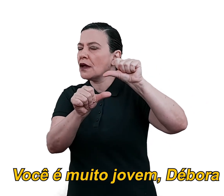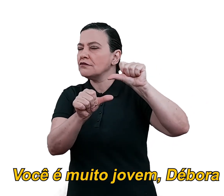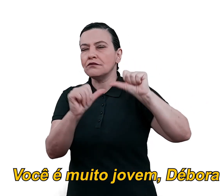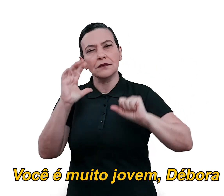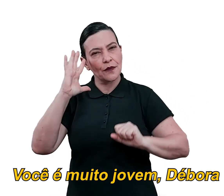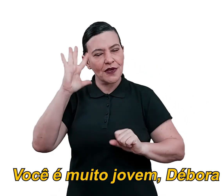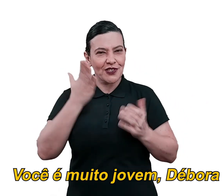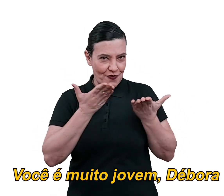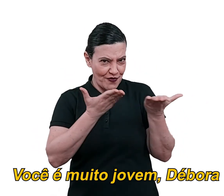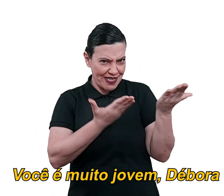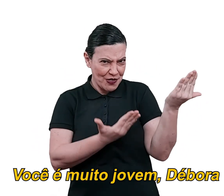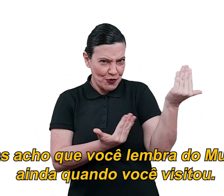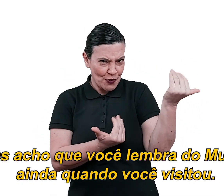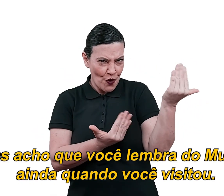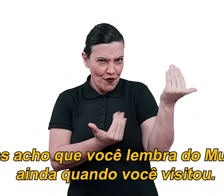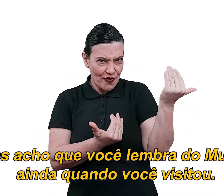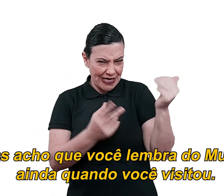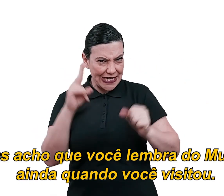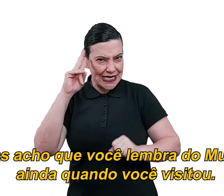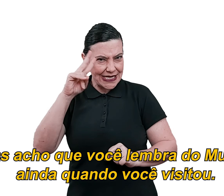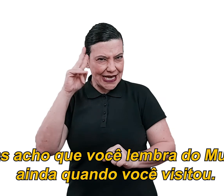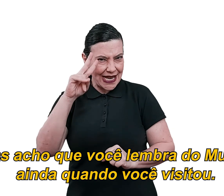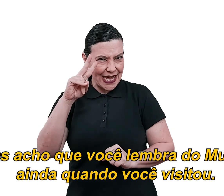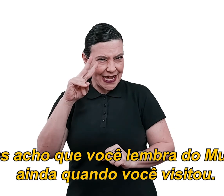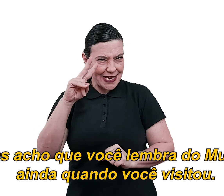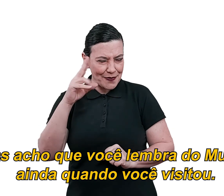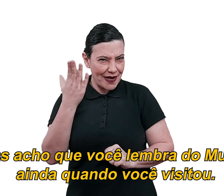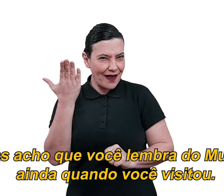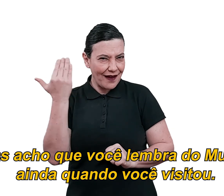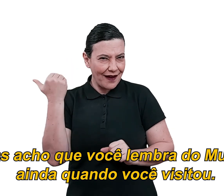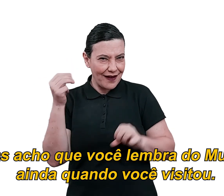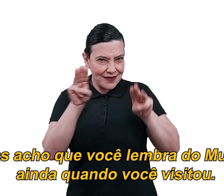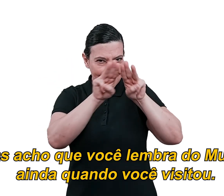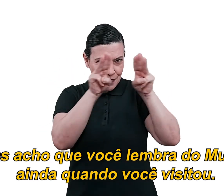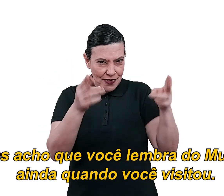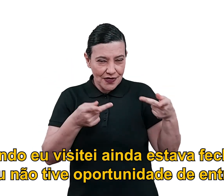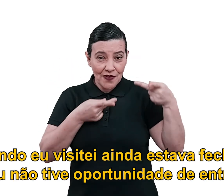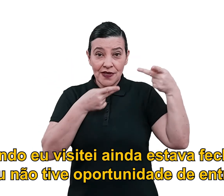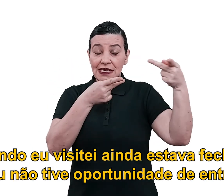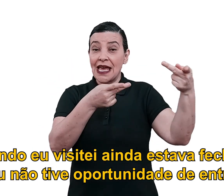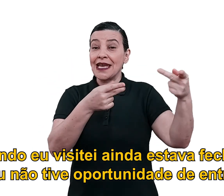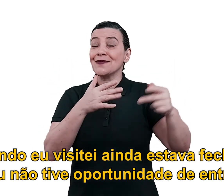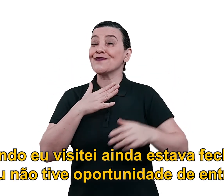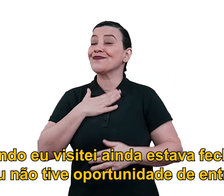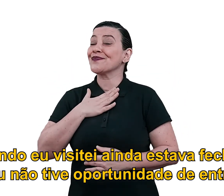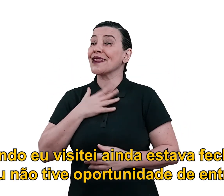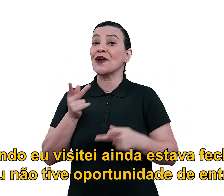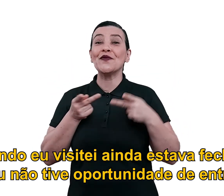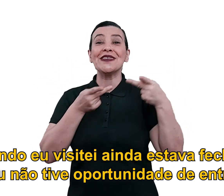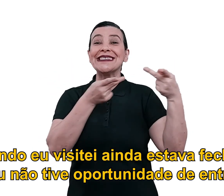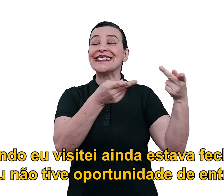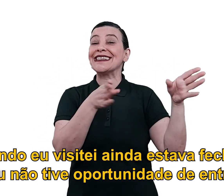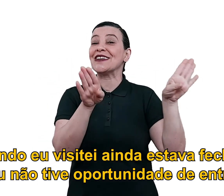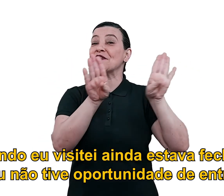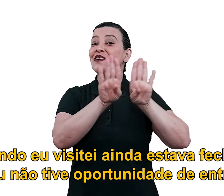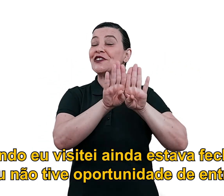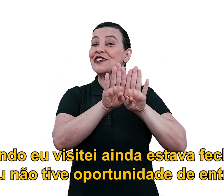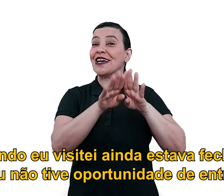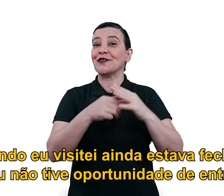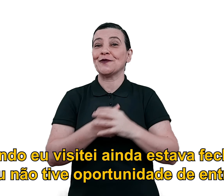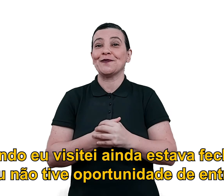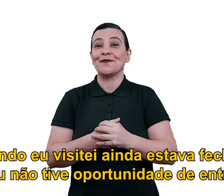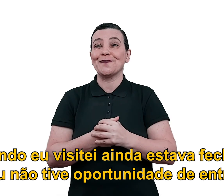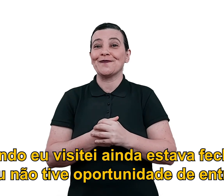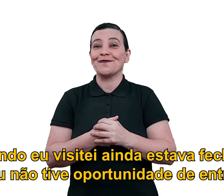imaginar, você é muito jovem, Débora, acho que você lembra, né, do museu ainda quando você visitou. Quando eu visitei ainda estava fechado. Tá fechado.